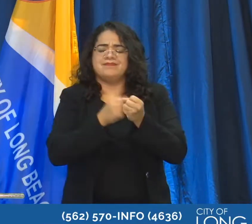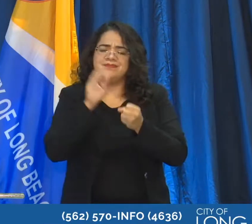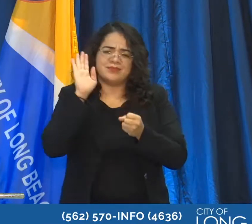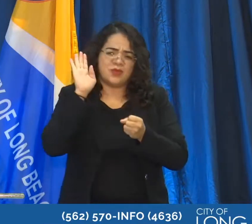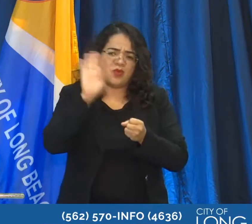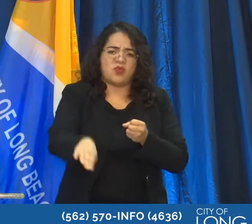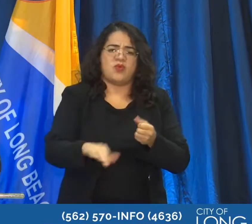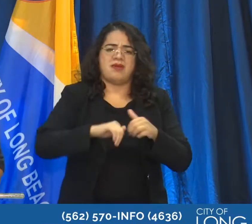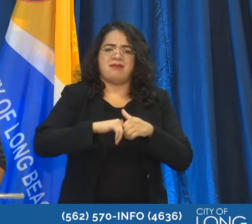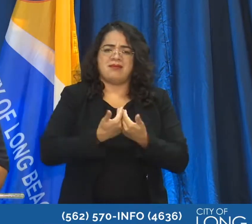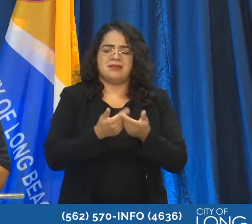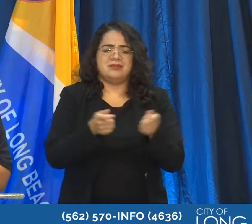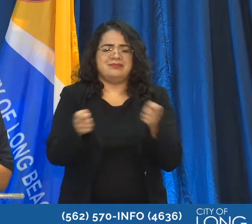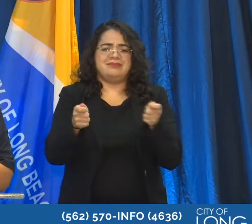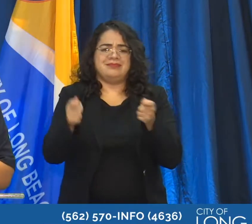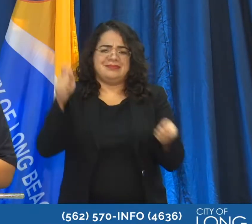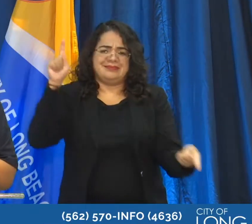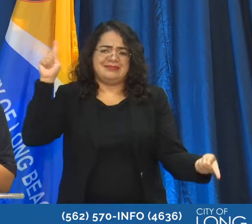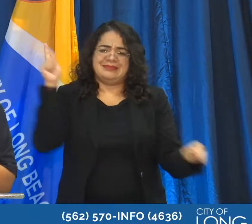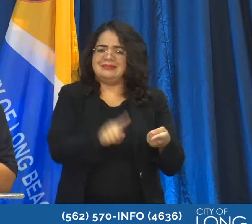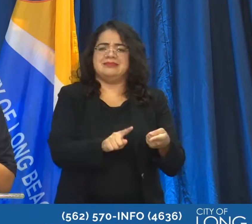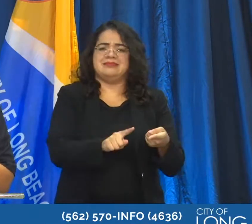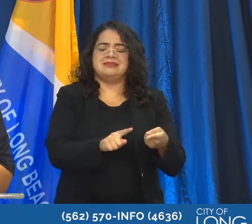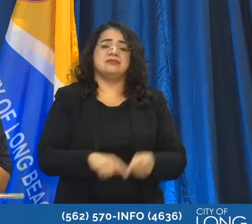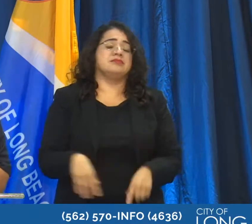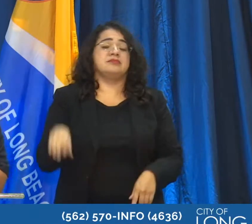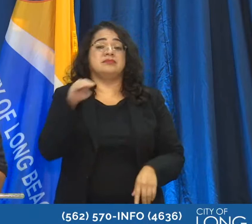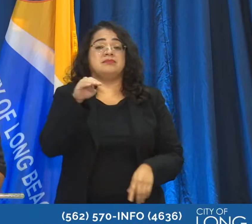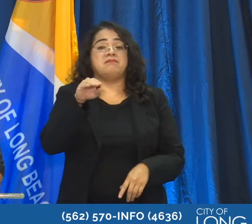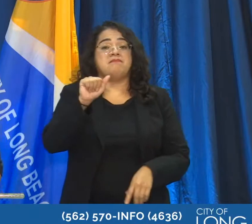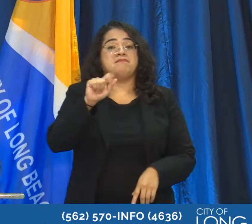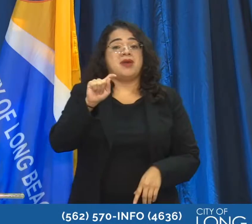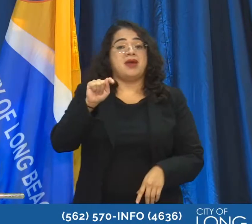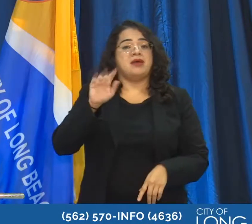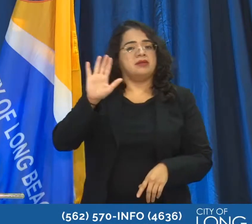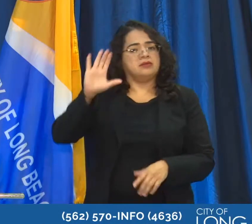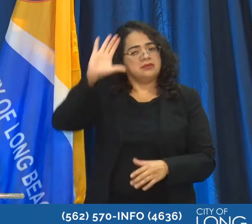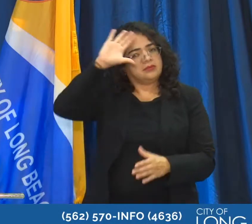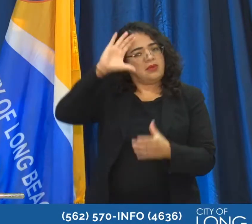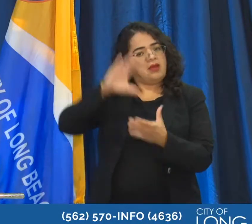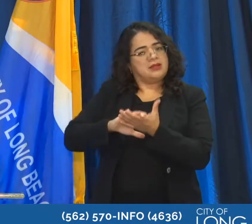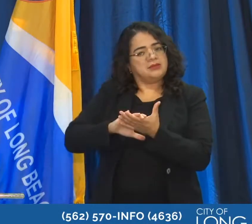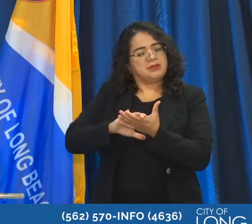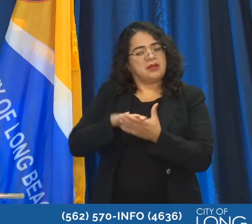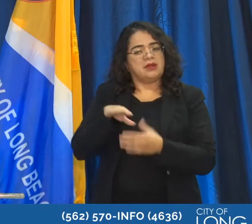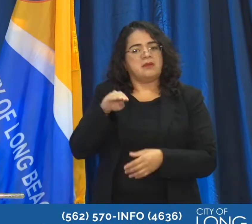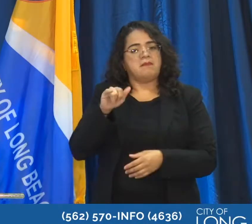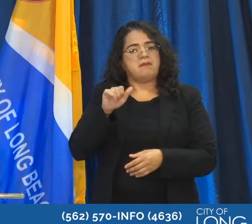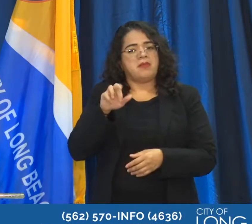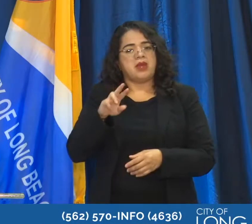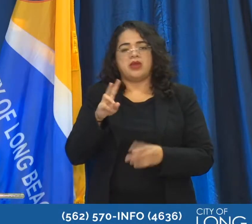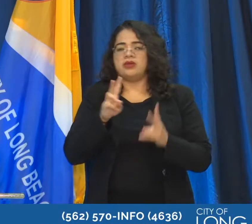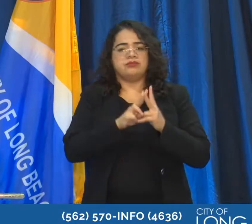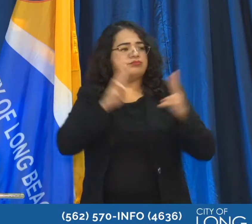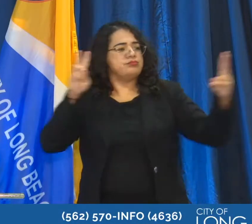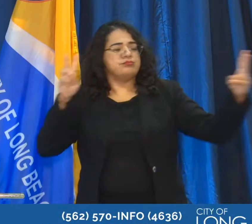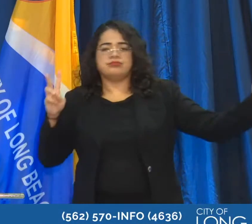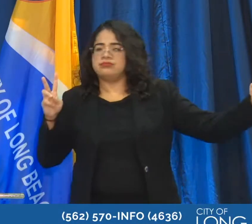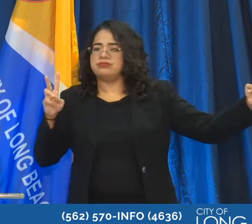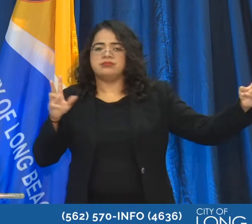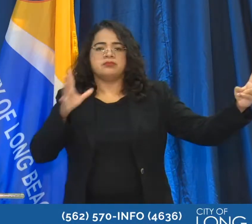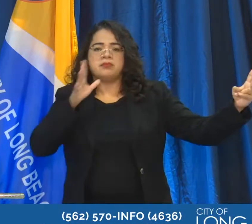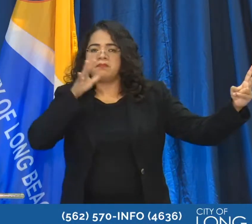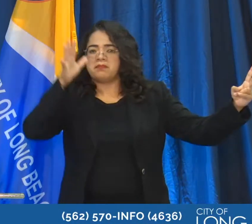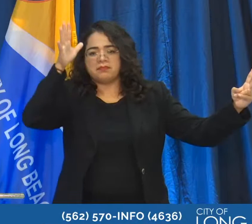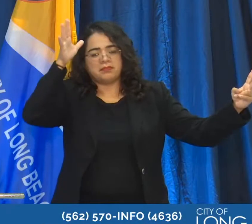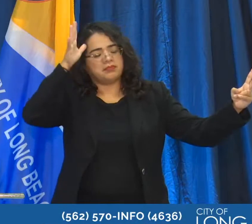También el alcalde y su pareja han tenido mucho distanciamiento físico con su mamá y con su padrastro.